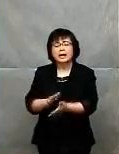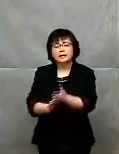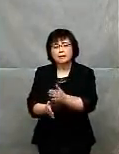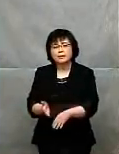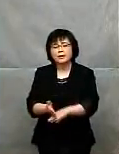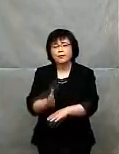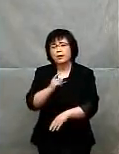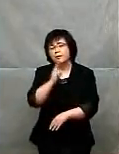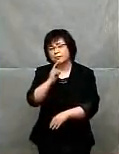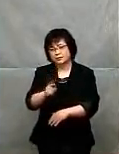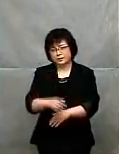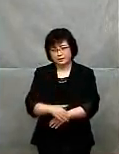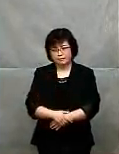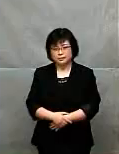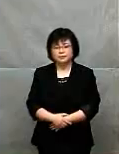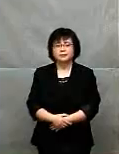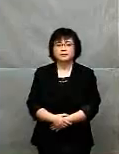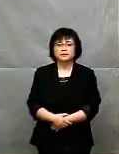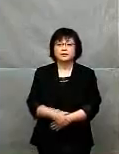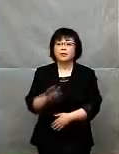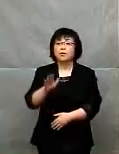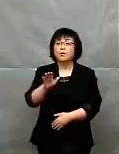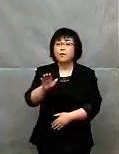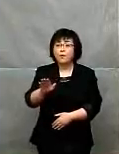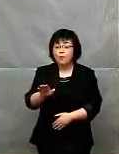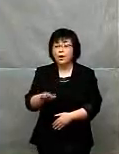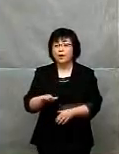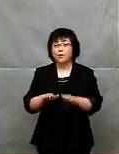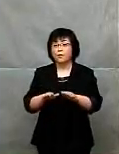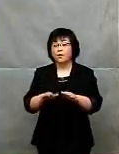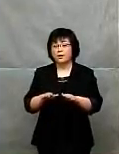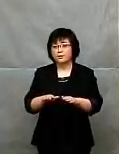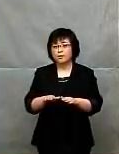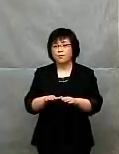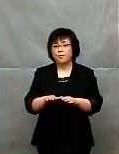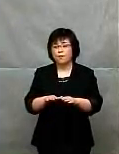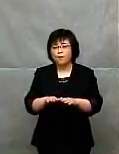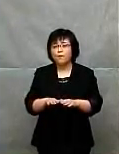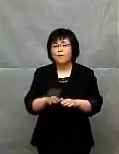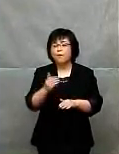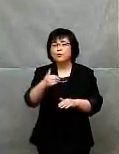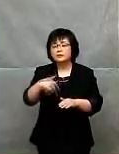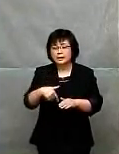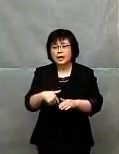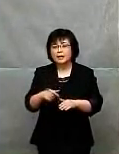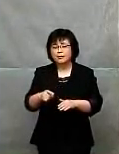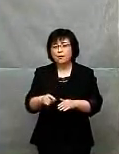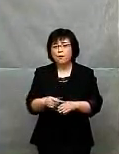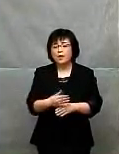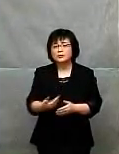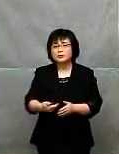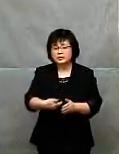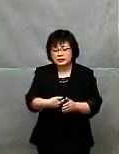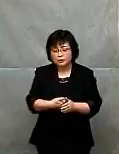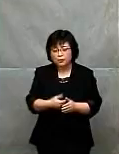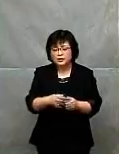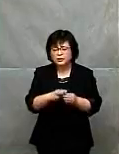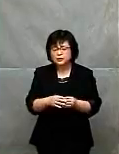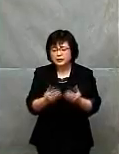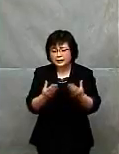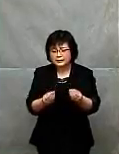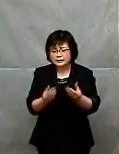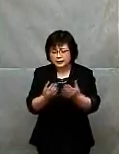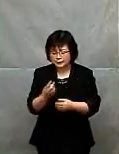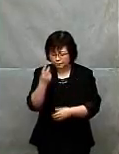礼を申し上げます。今後は今回のコスタネオロマンチカの初寄港についてしっかりと